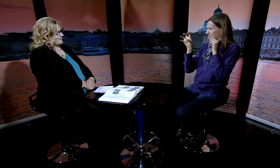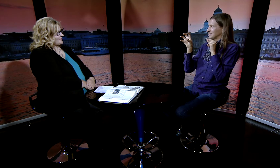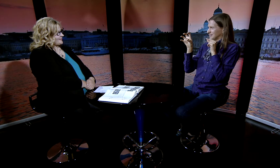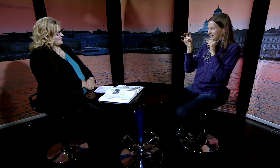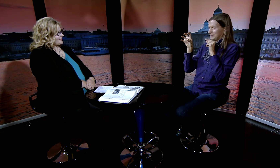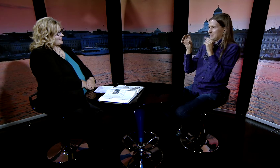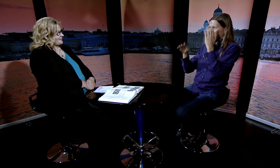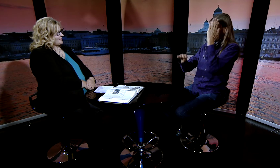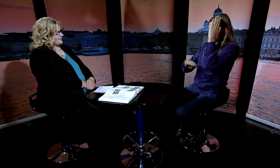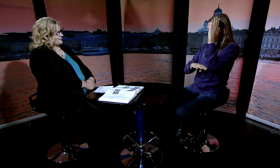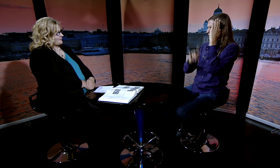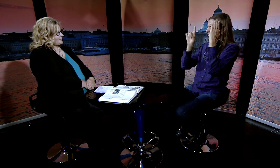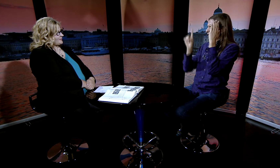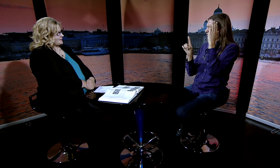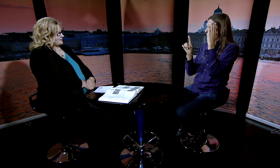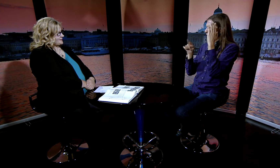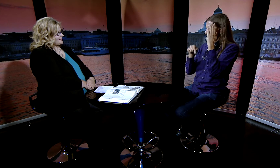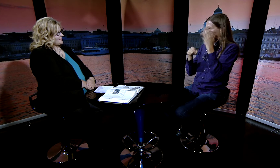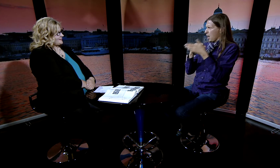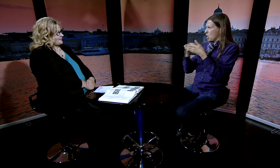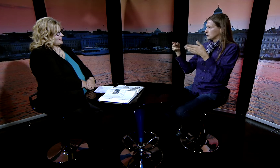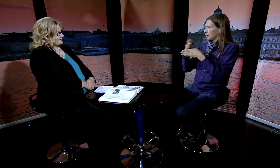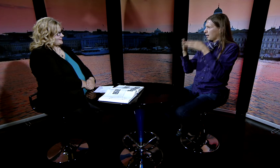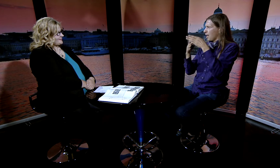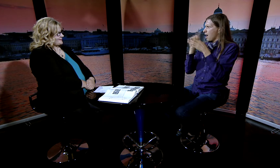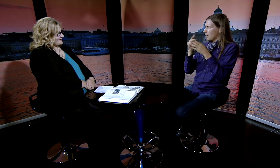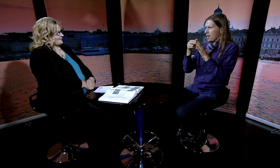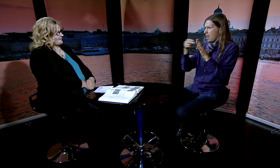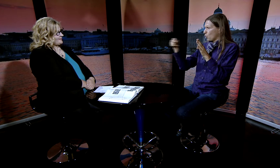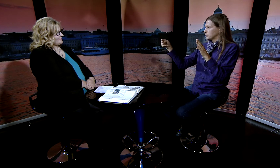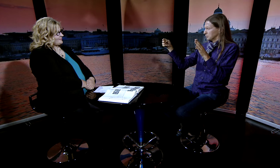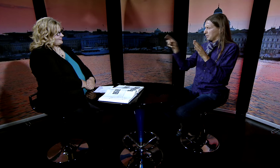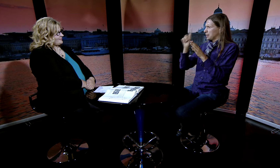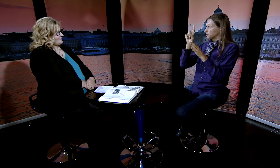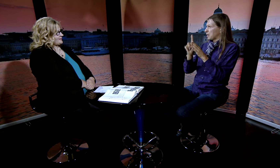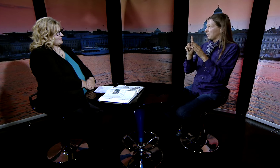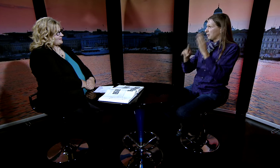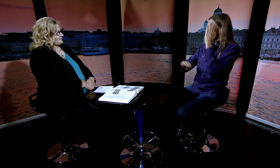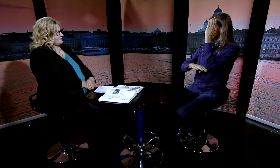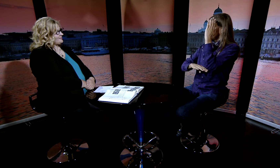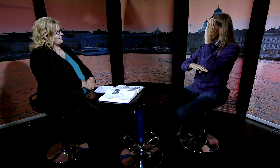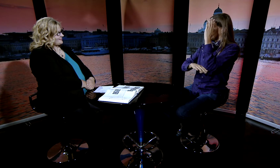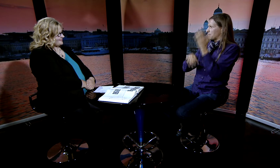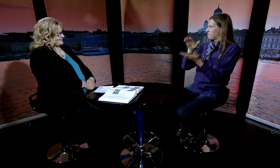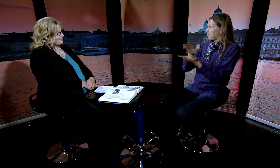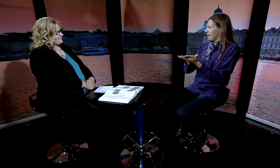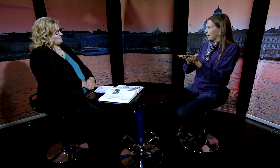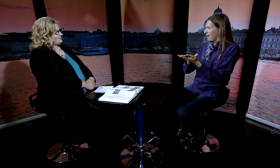Ensin viitotaan puu, eli paikka. Sitten viitotaan mikä, eli omena, ja tekijä, eli